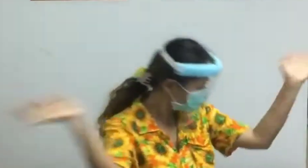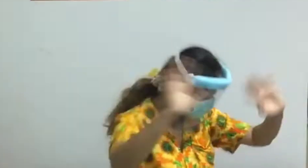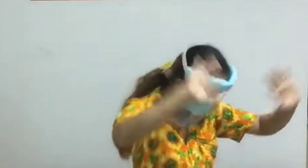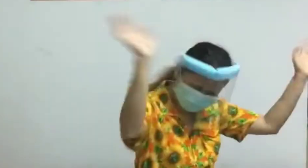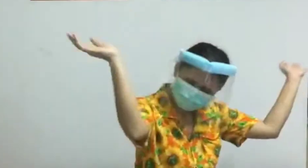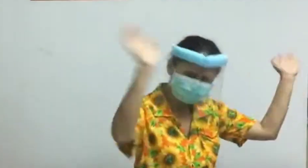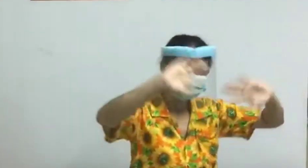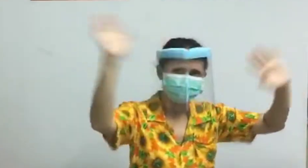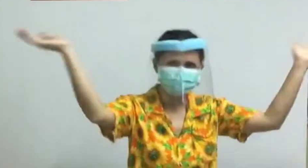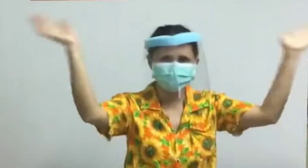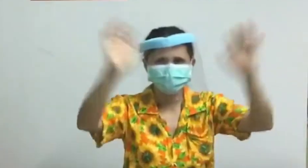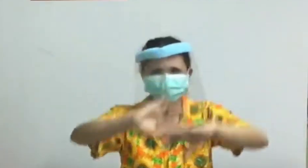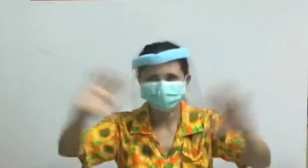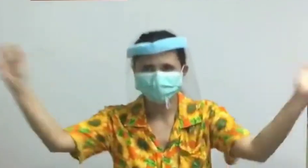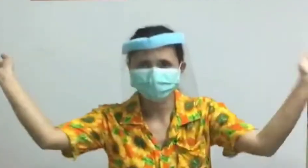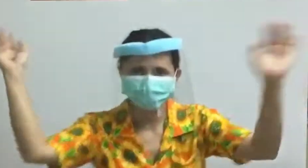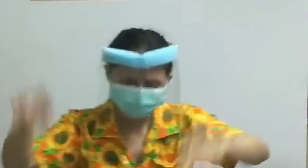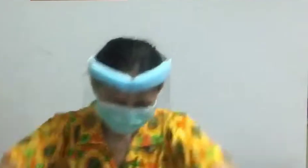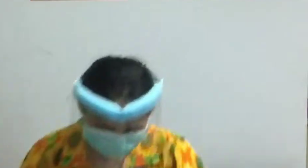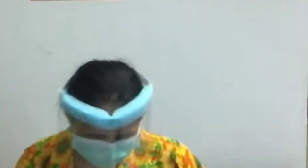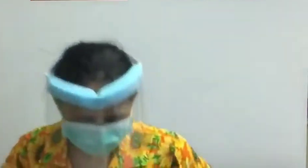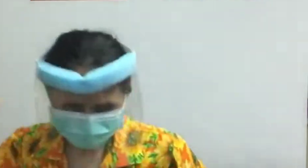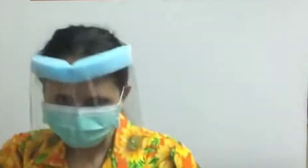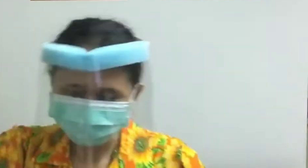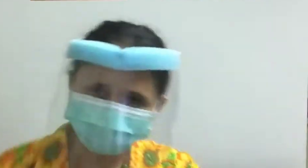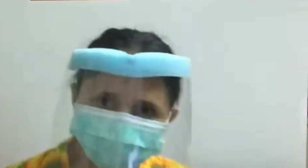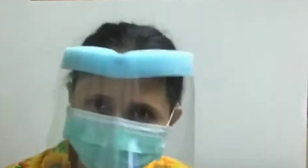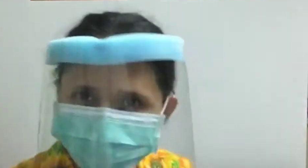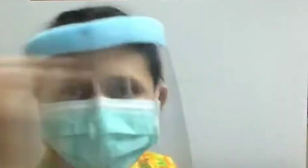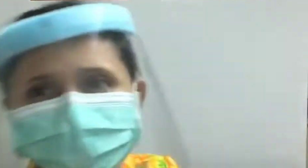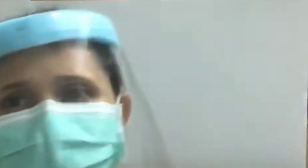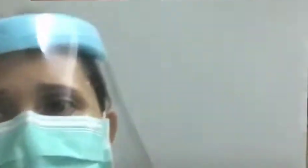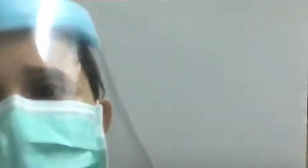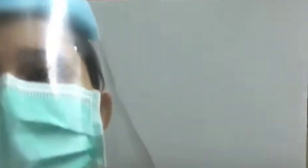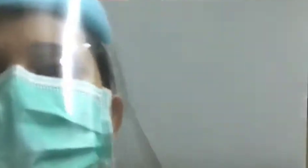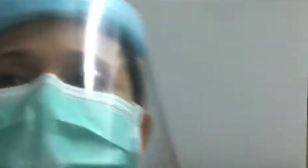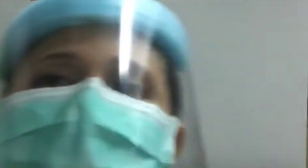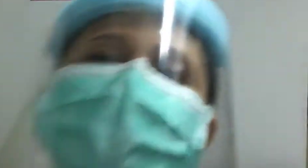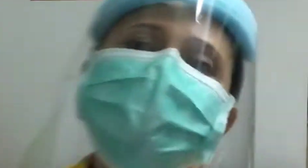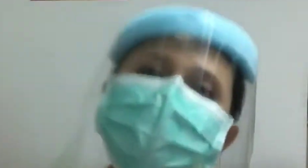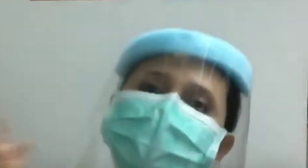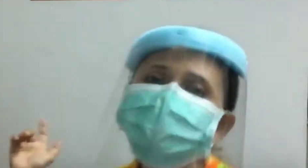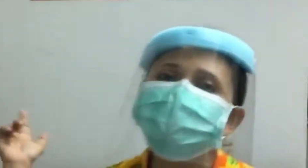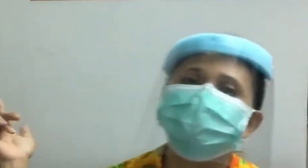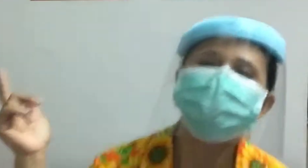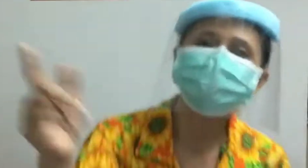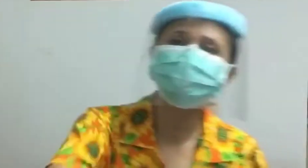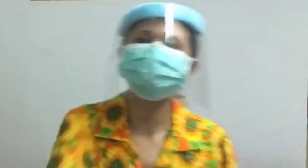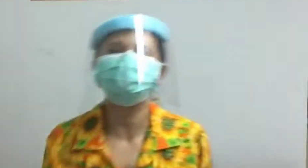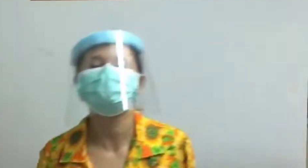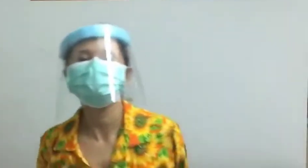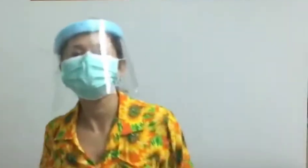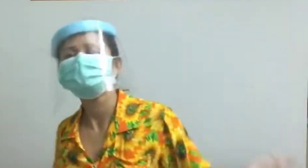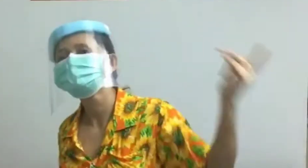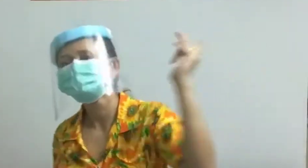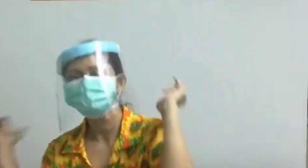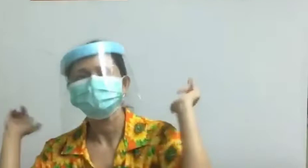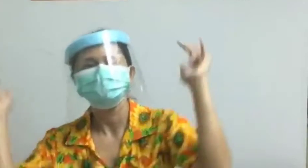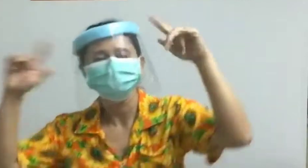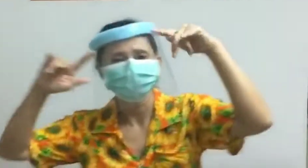รับเงินทุกเดือนลูกค้าโทรมาไม่มีกำหนดไม่มีกำหนดจะจ่ายเงินว่าเมื่อไรมันก็